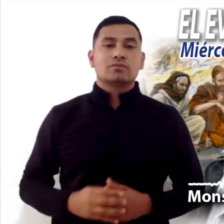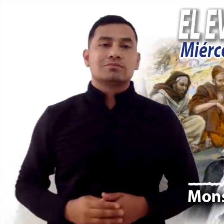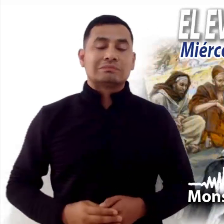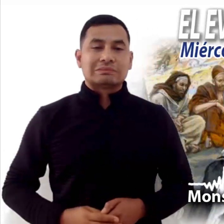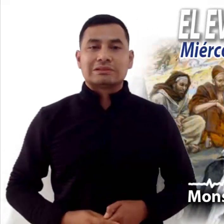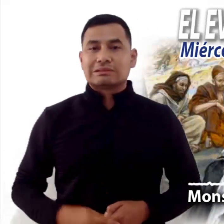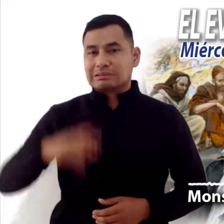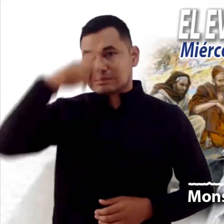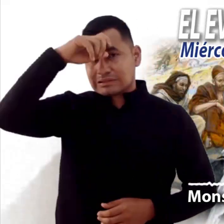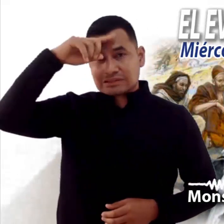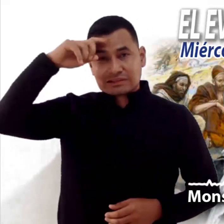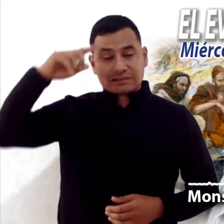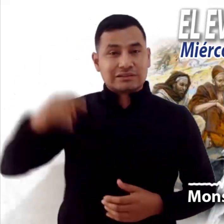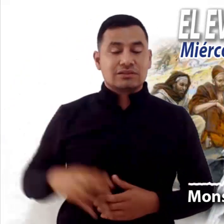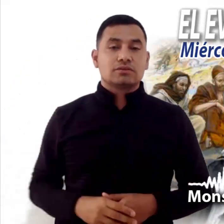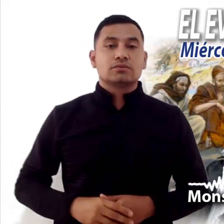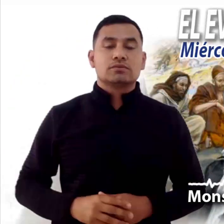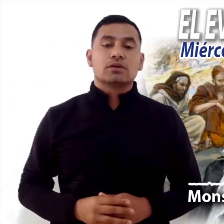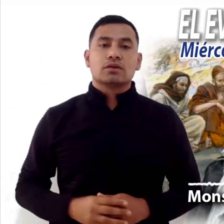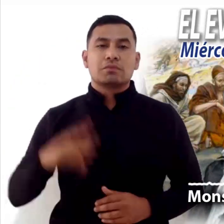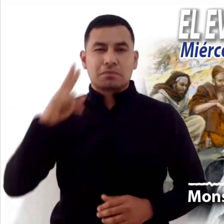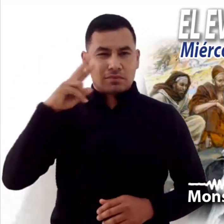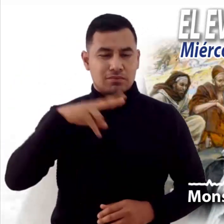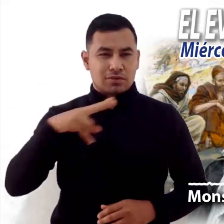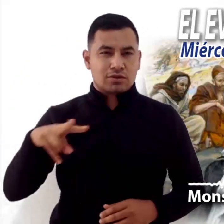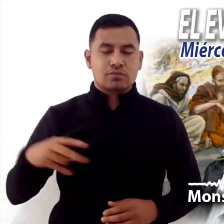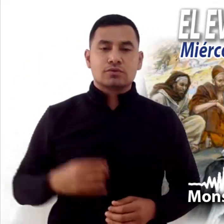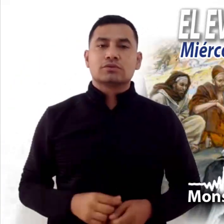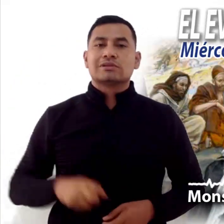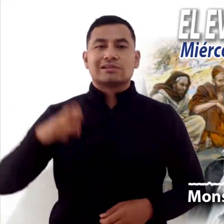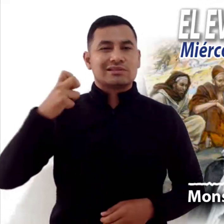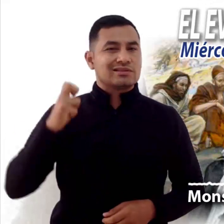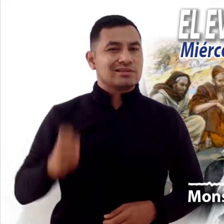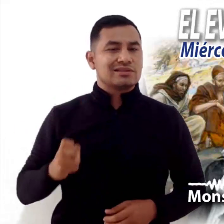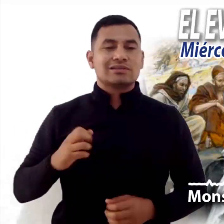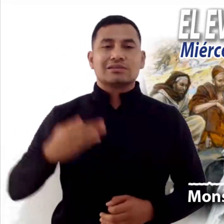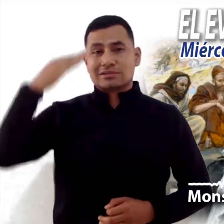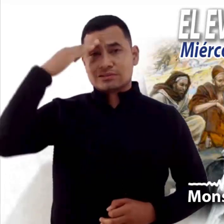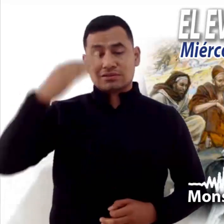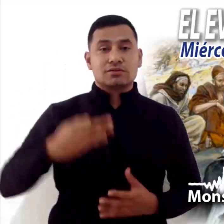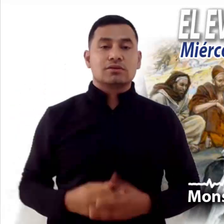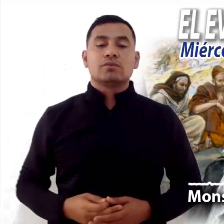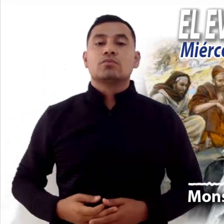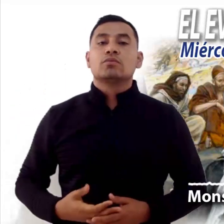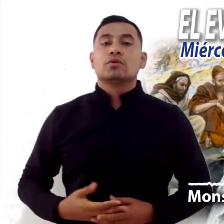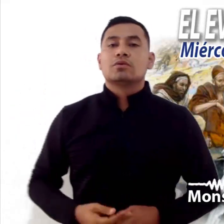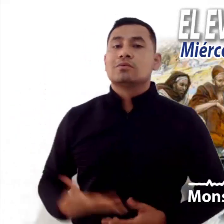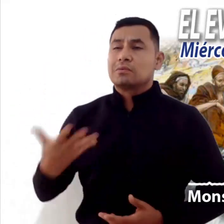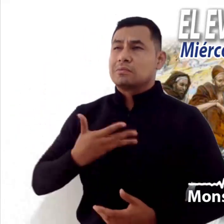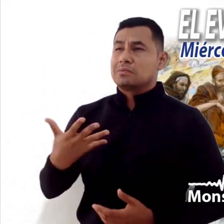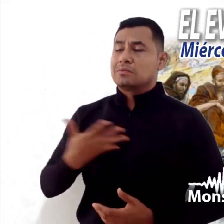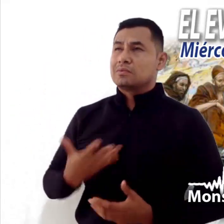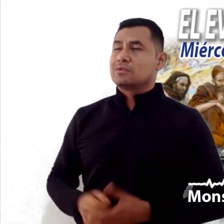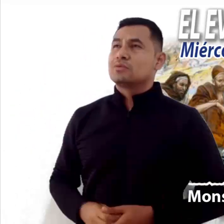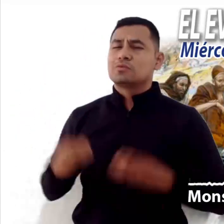superficialidad. Las relaciones se han tornado tan rápidas, tan distantes, tan ocasionales, que dan la oportunidad de